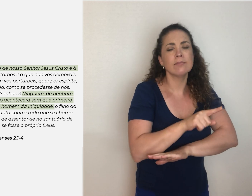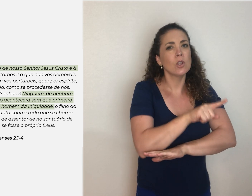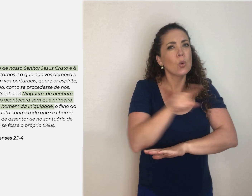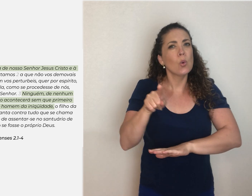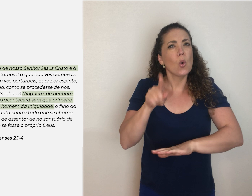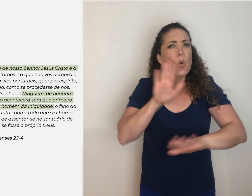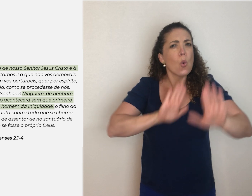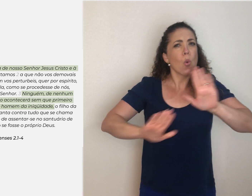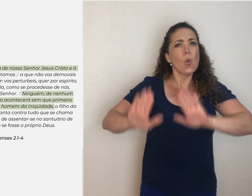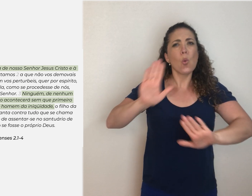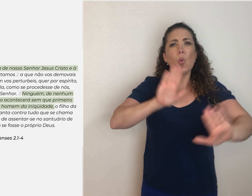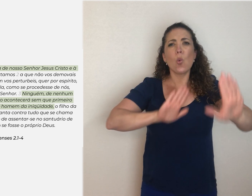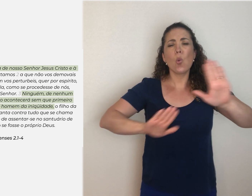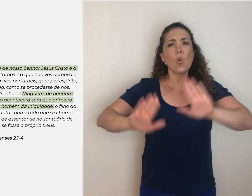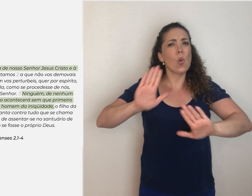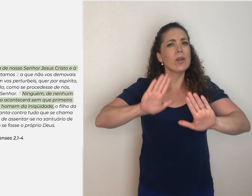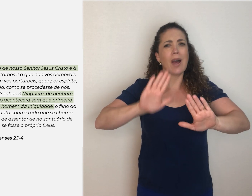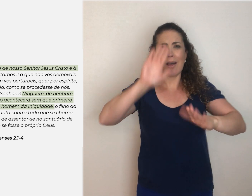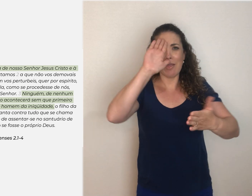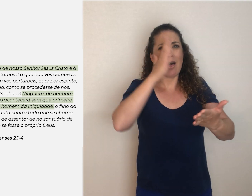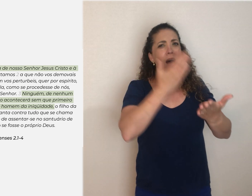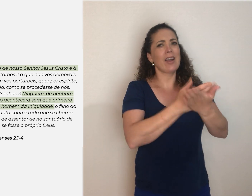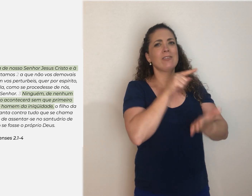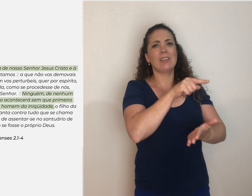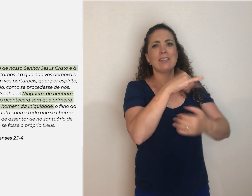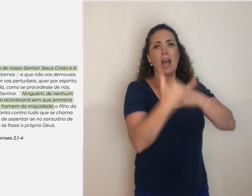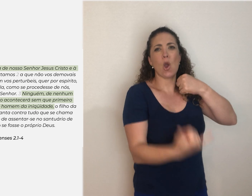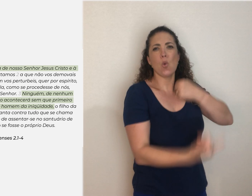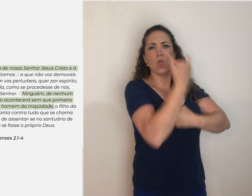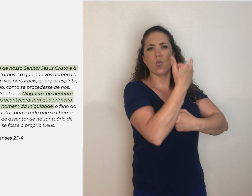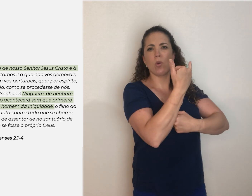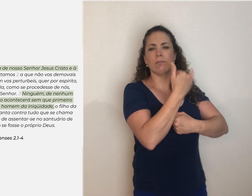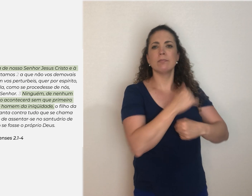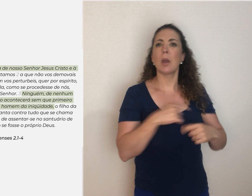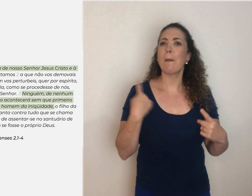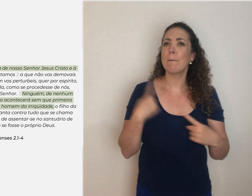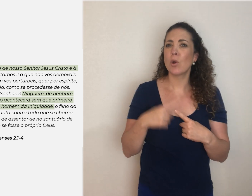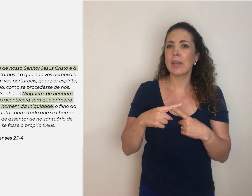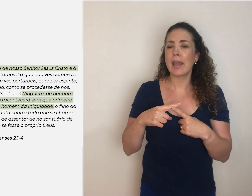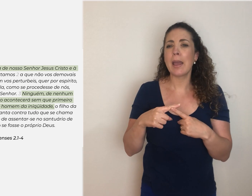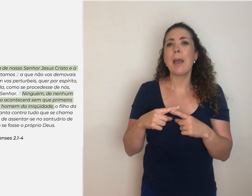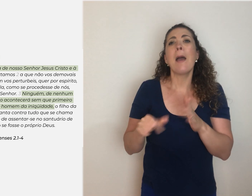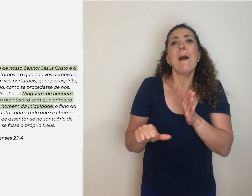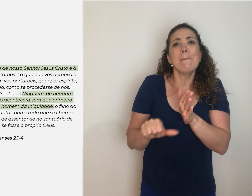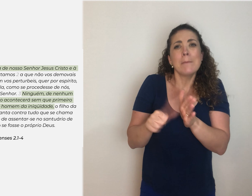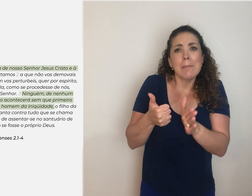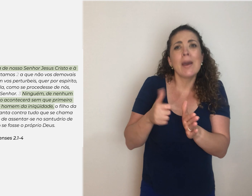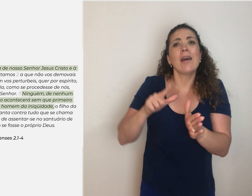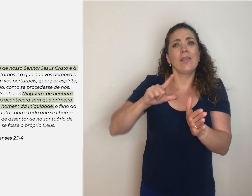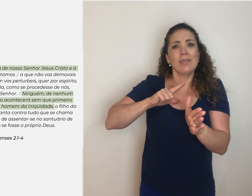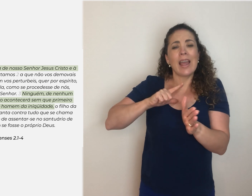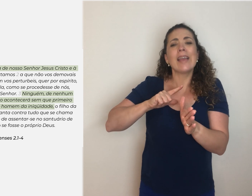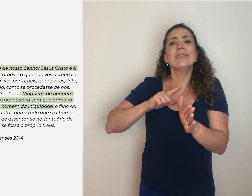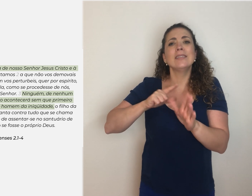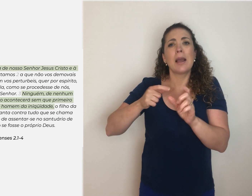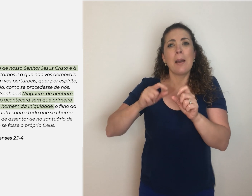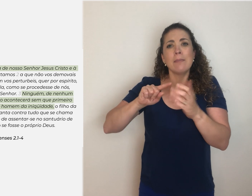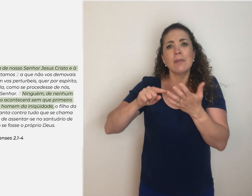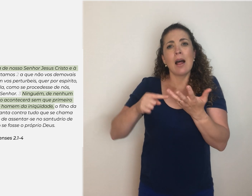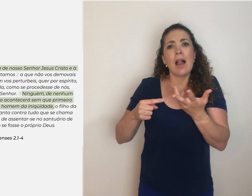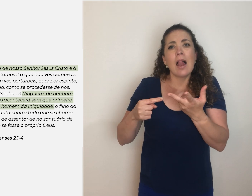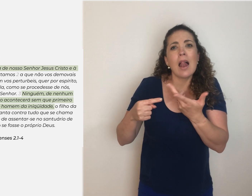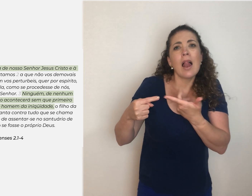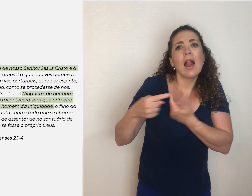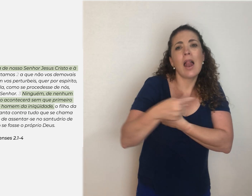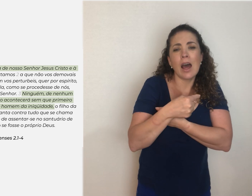nenhum modo vos engane, porque isto não acontecerá sem que primeiro venha a apostasia e seja